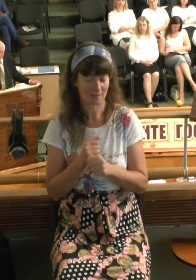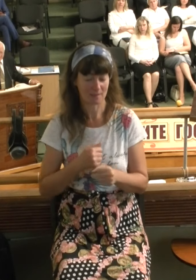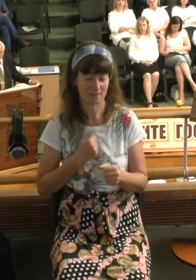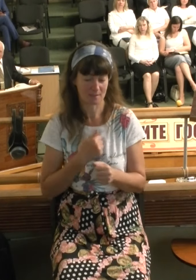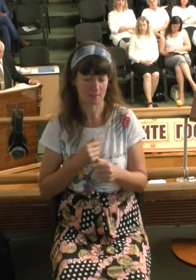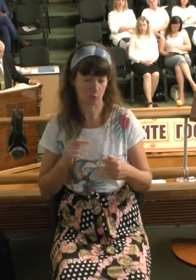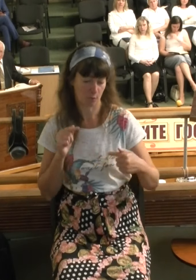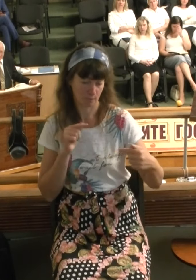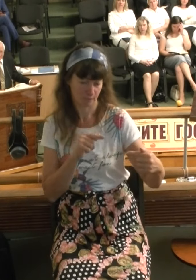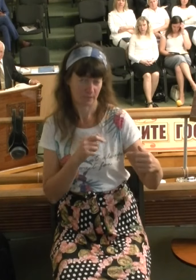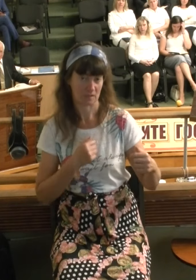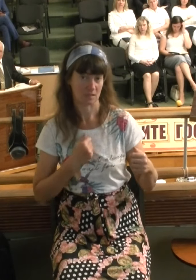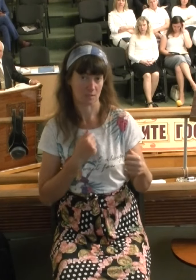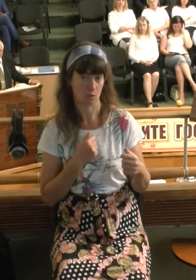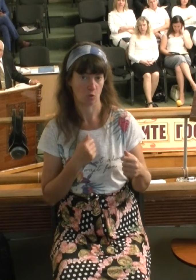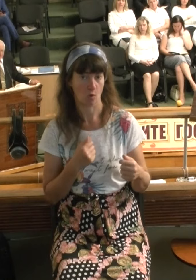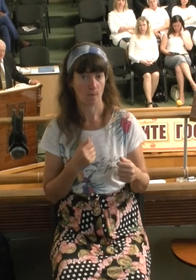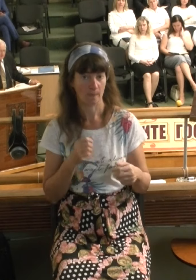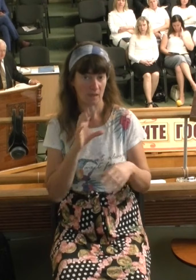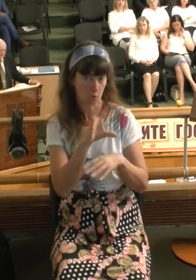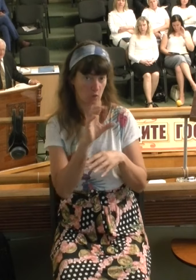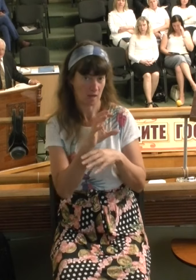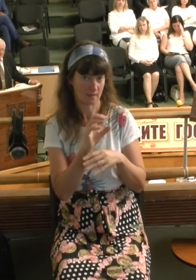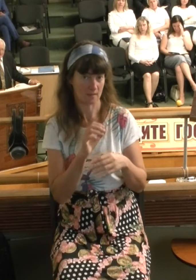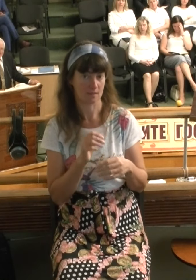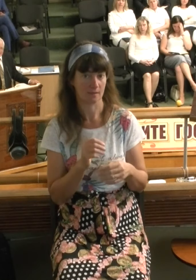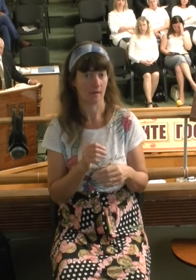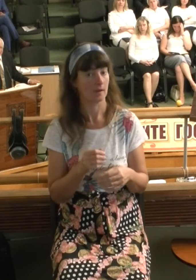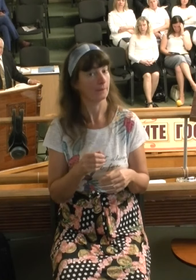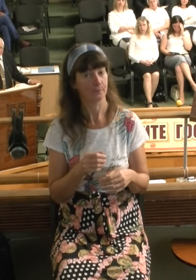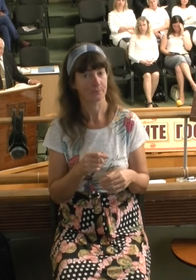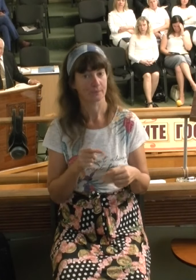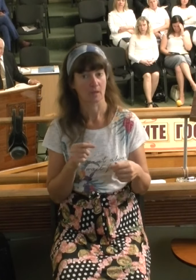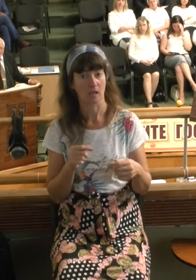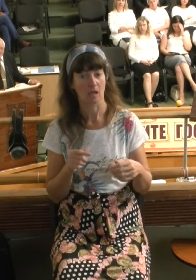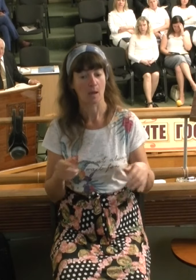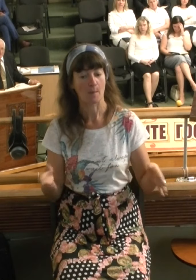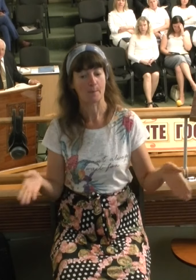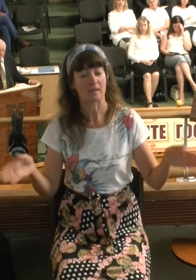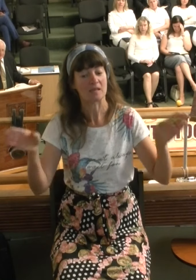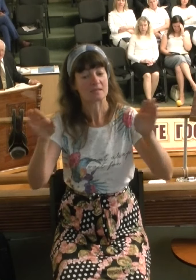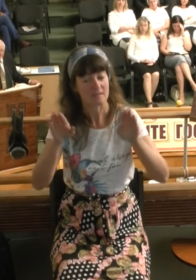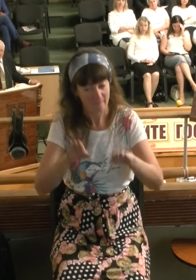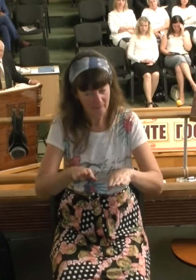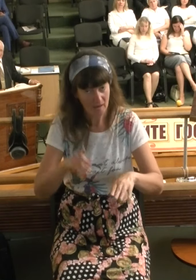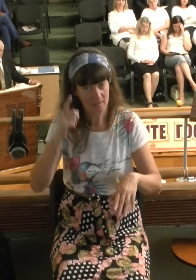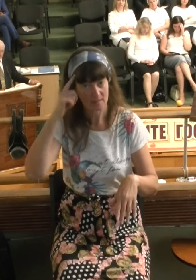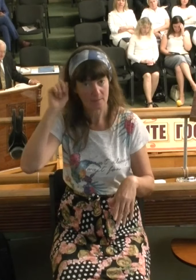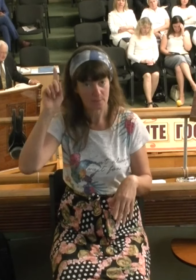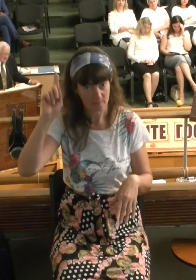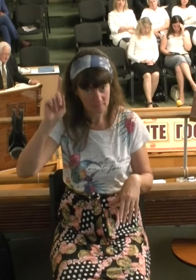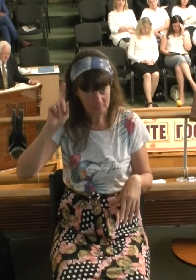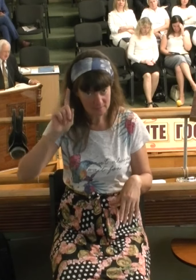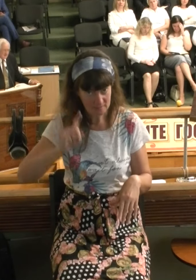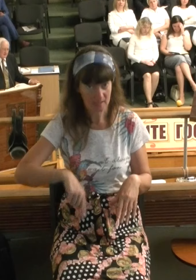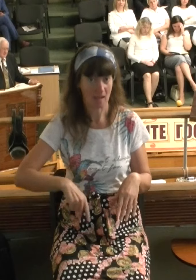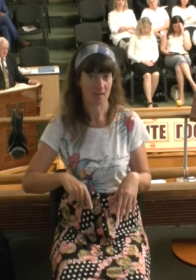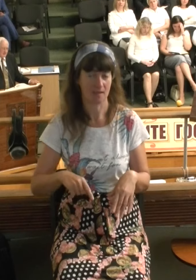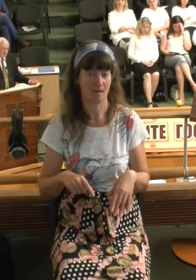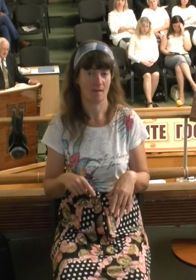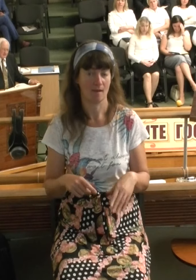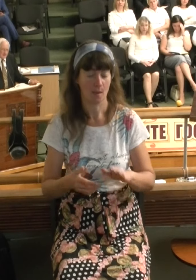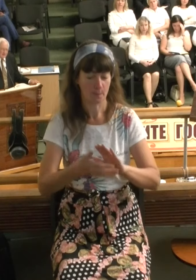или ругательством за ругательство. Напротив, благословляйте, зная, что вы к нему призваны, чтобы